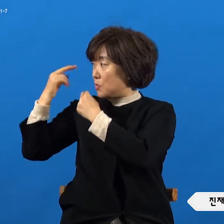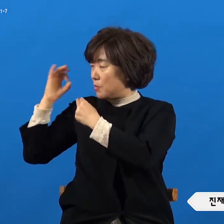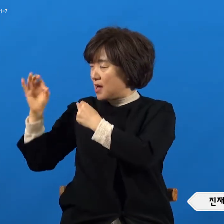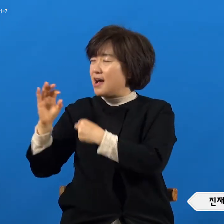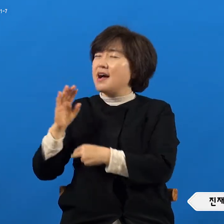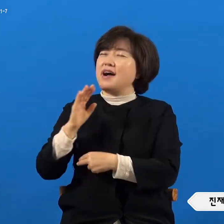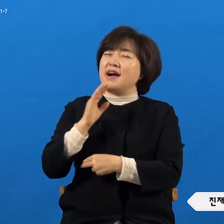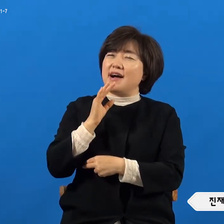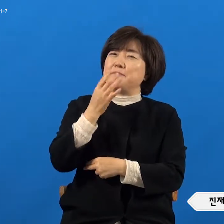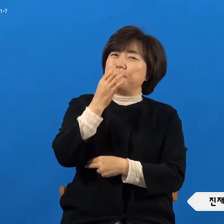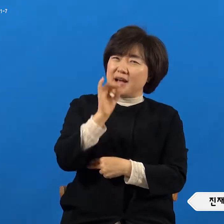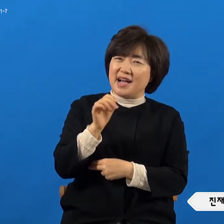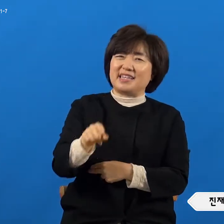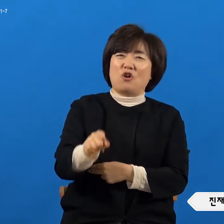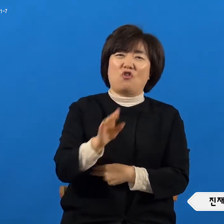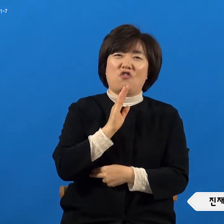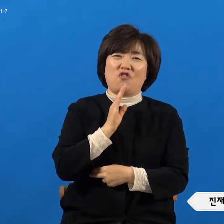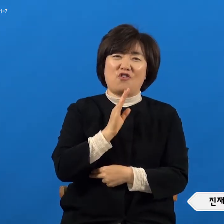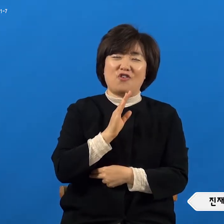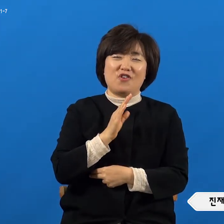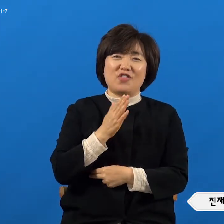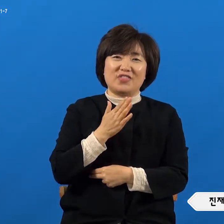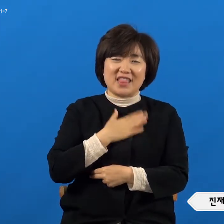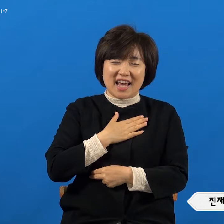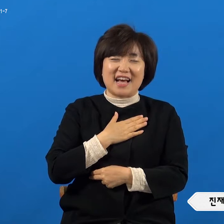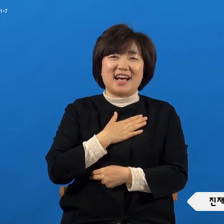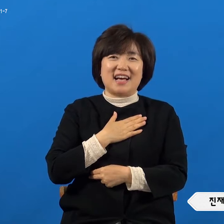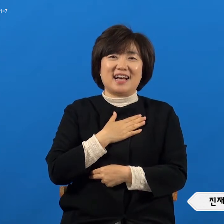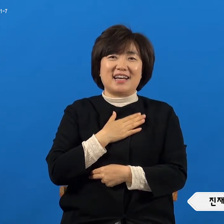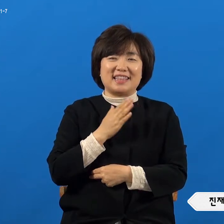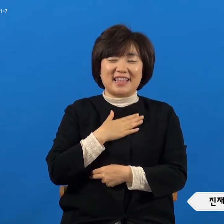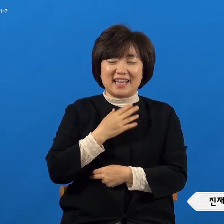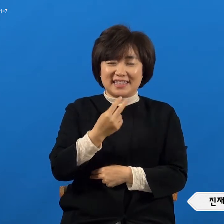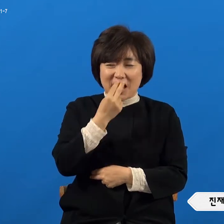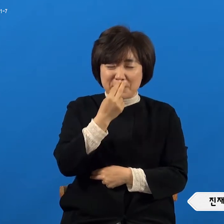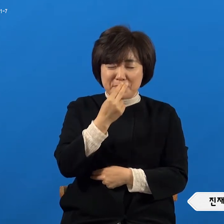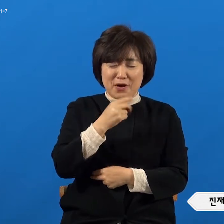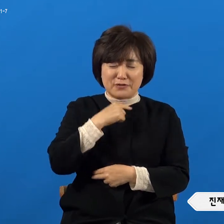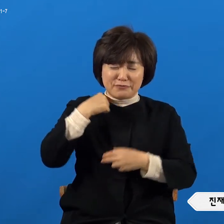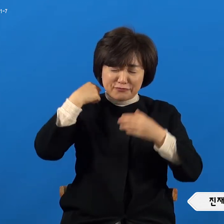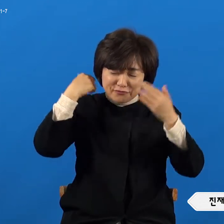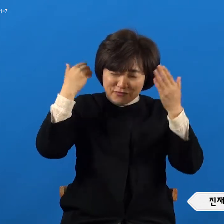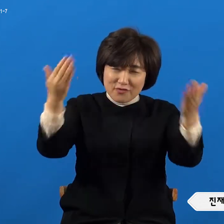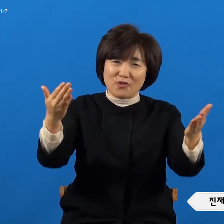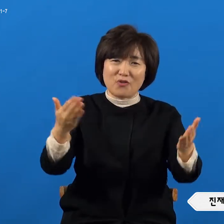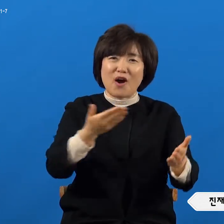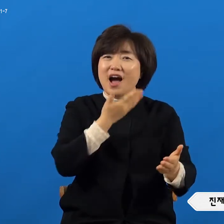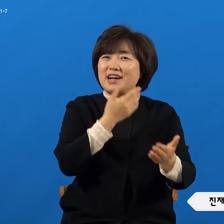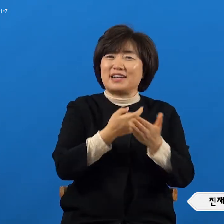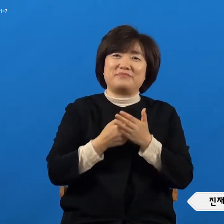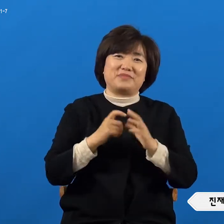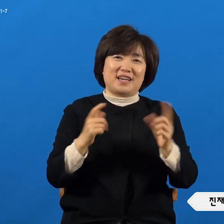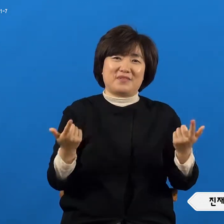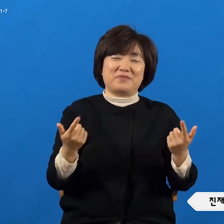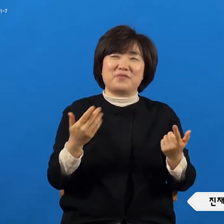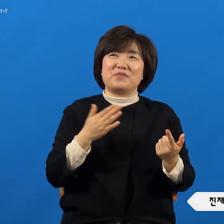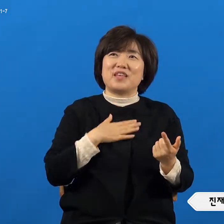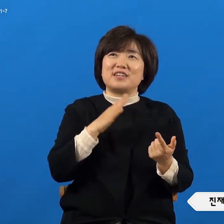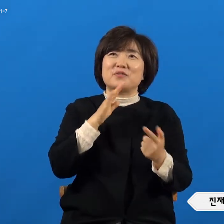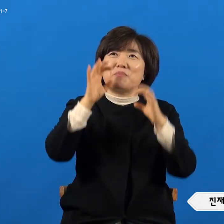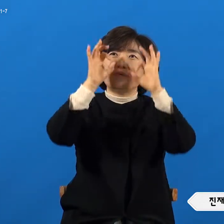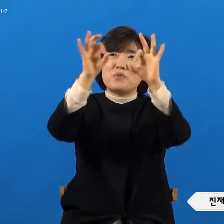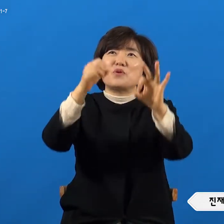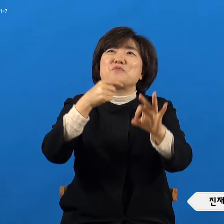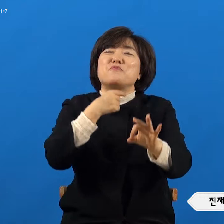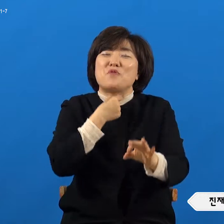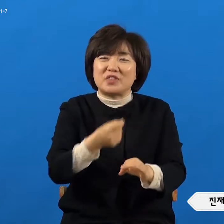바로 이것이었어, 이것이야말로 정말 내 생명을 주어도 아깝지 않게 내가 정말 보기를 원하는